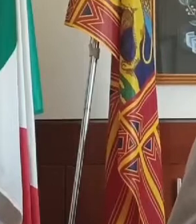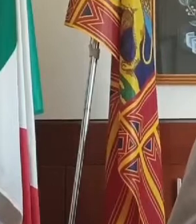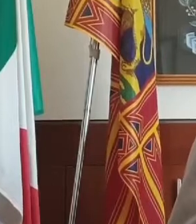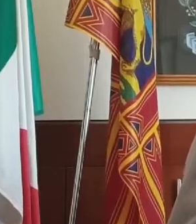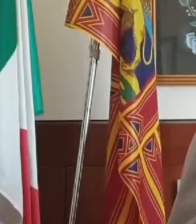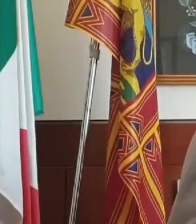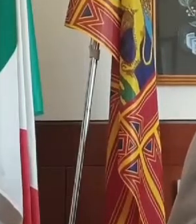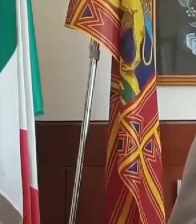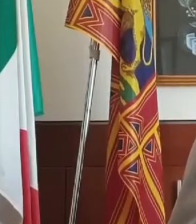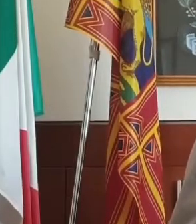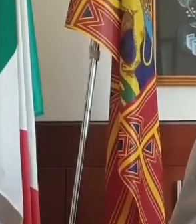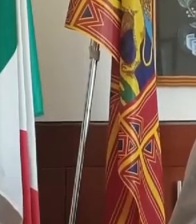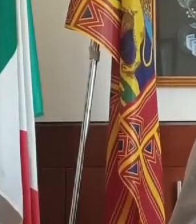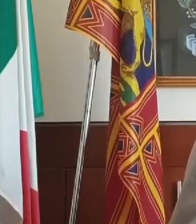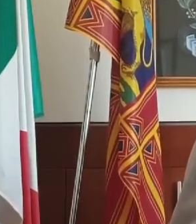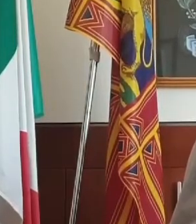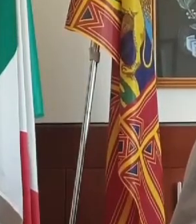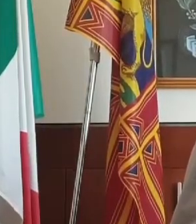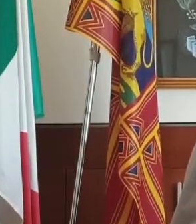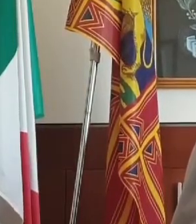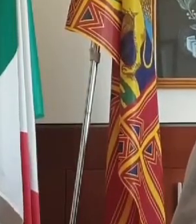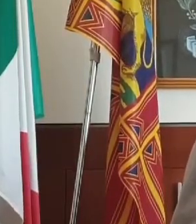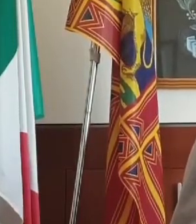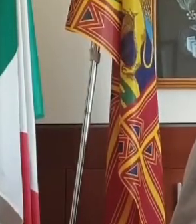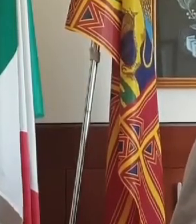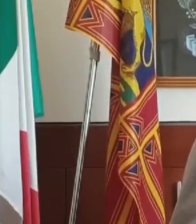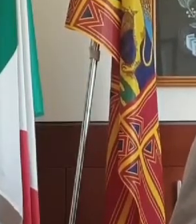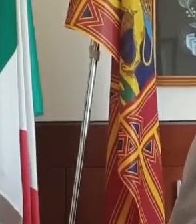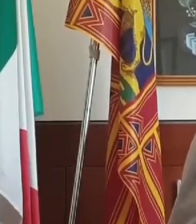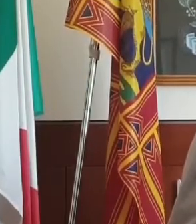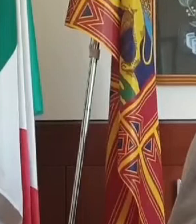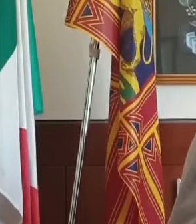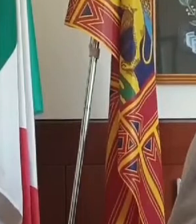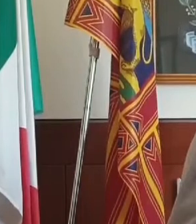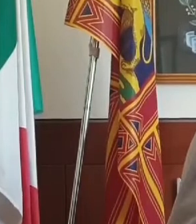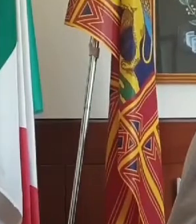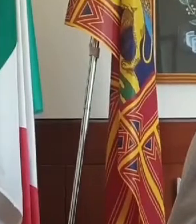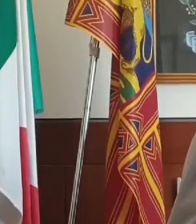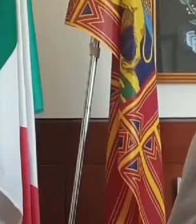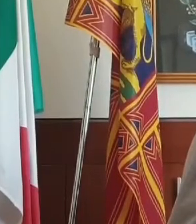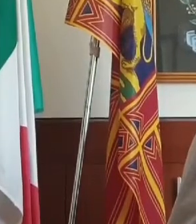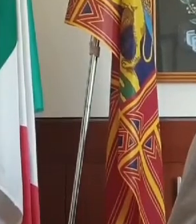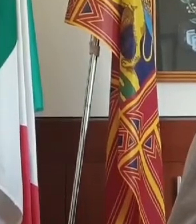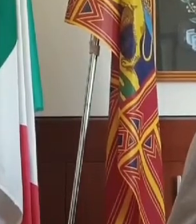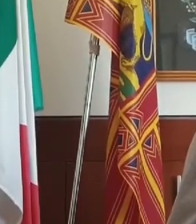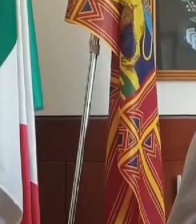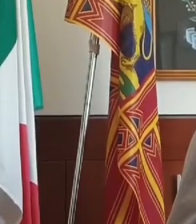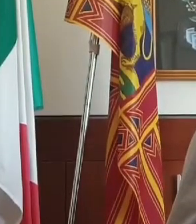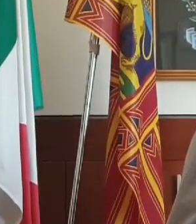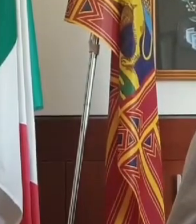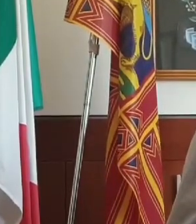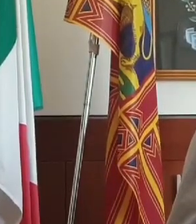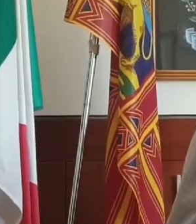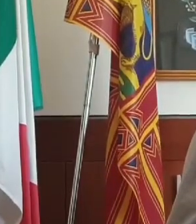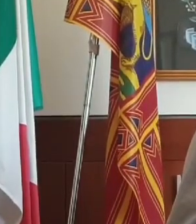Nel corso di questa settimana, vista la riduzione importante in tutta la regione di prenotazioni per la